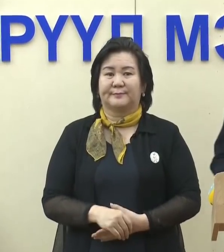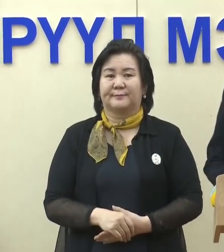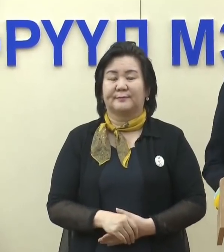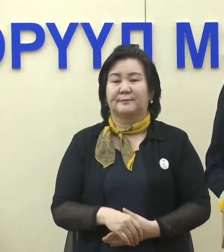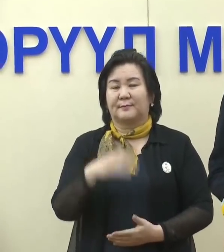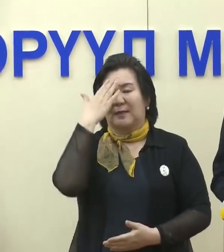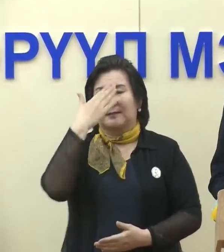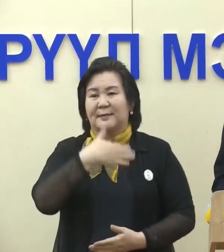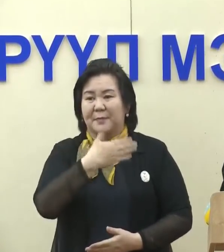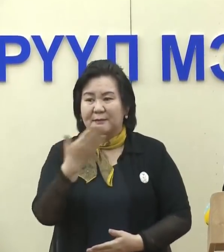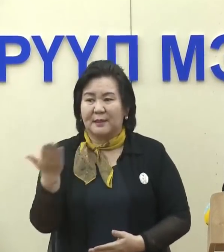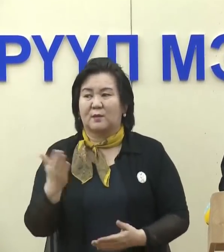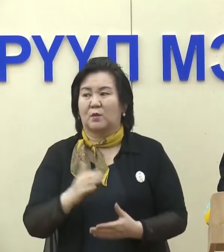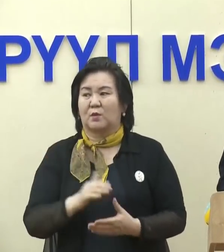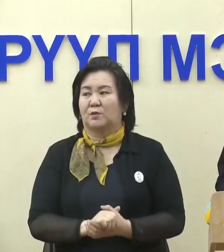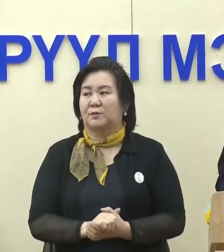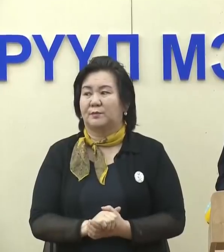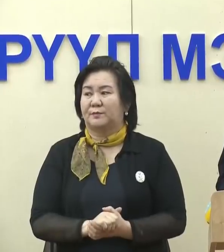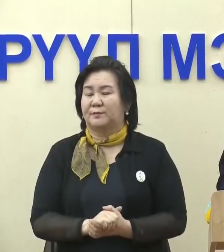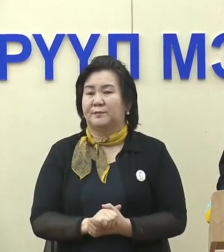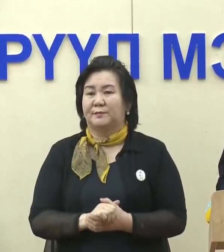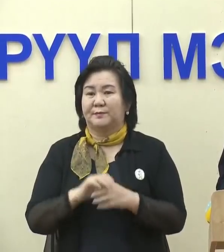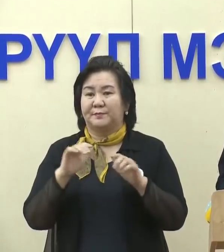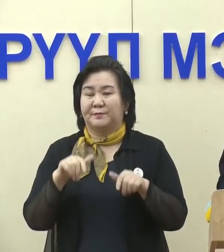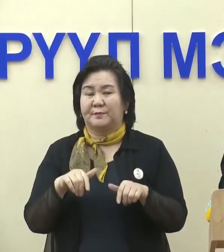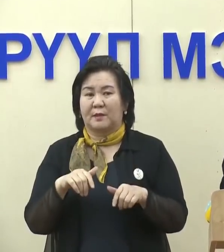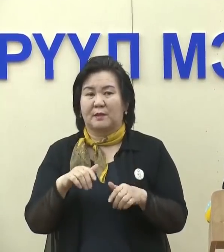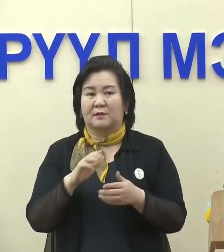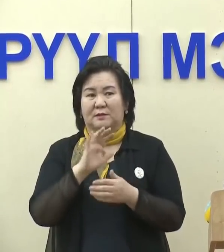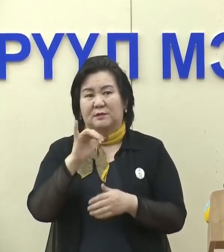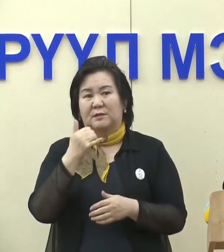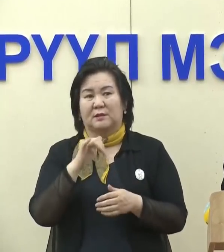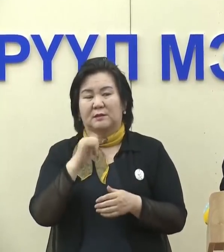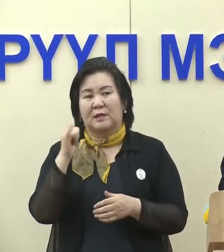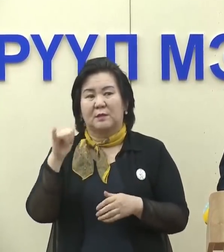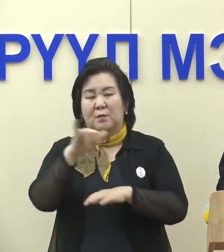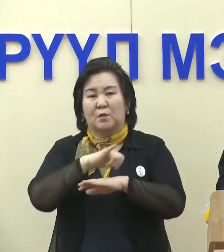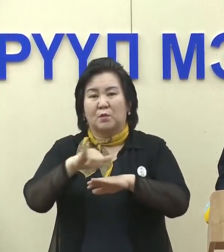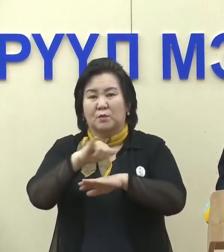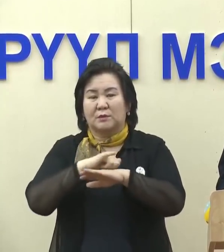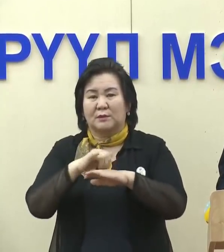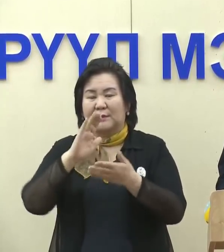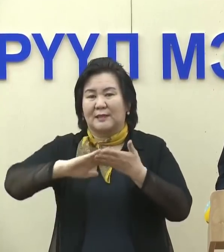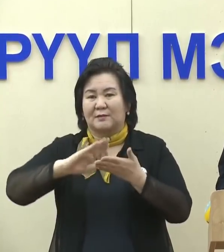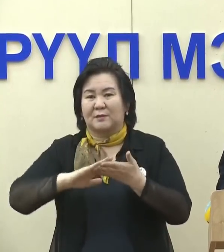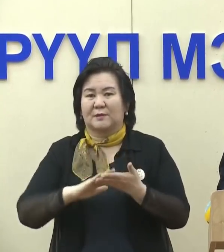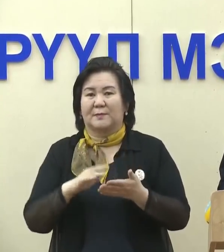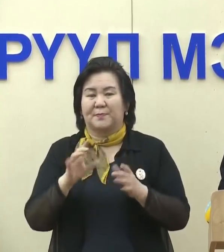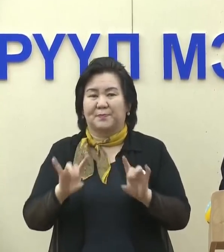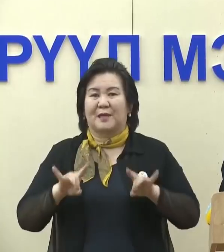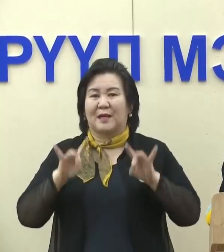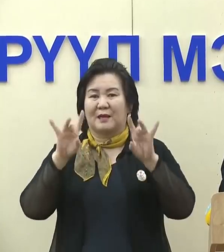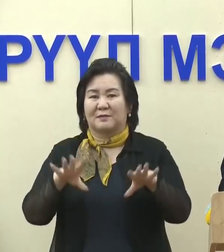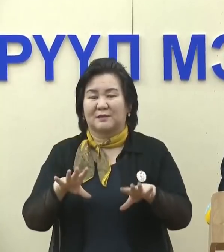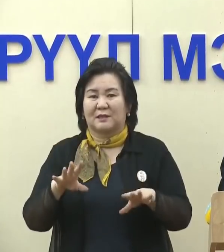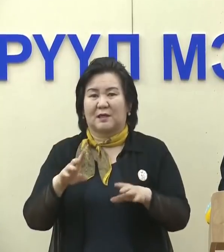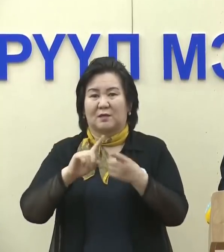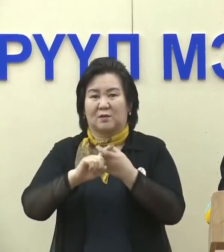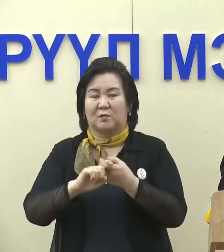За сайн бацгаа нуу. За зарим шинэ үйл явдлаас та бүхэн танилцуулъя. За Австрали албаны